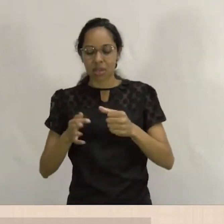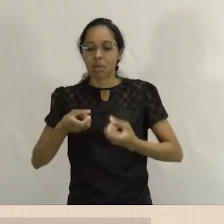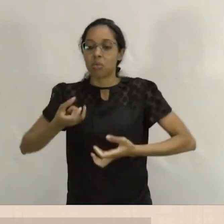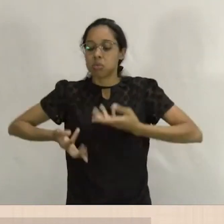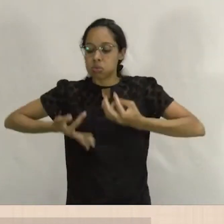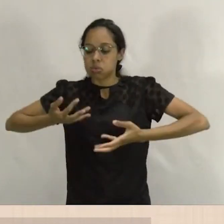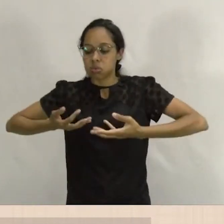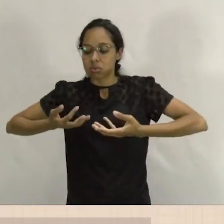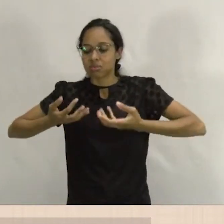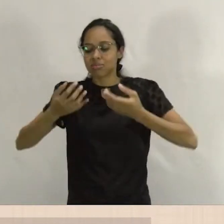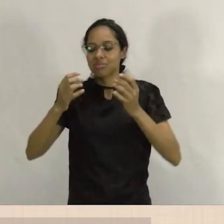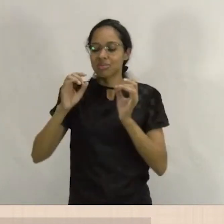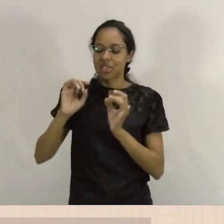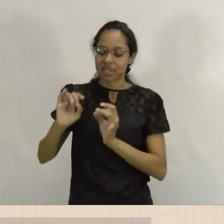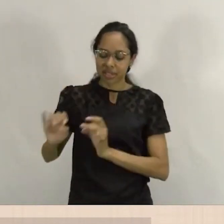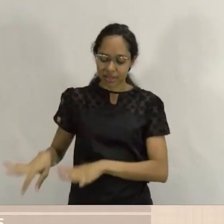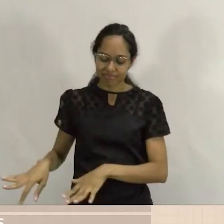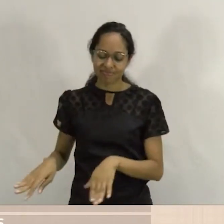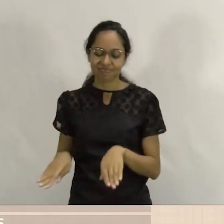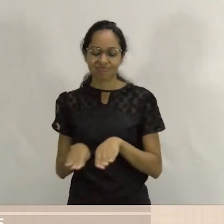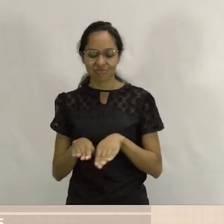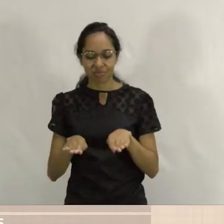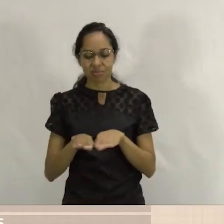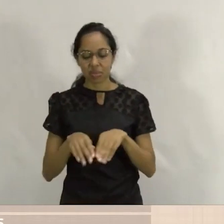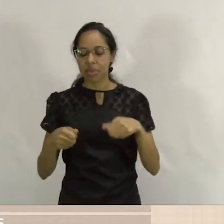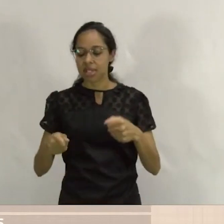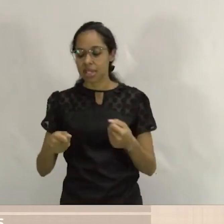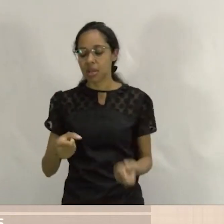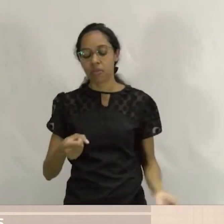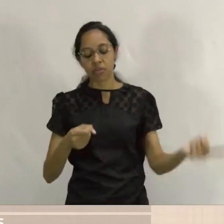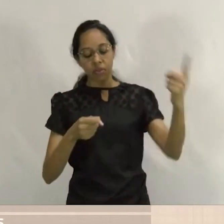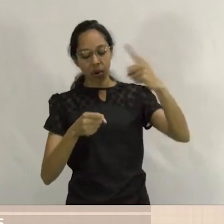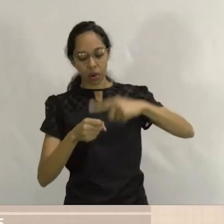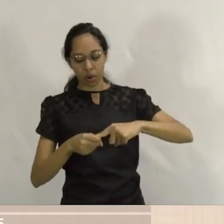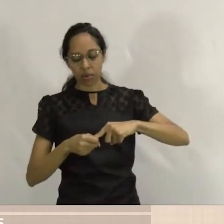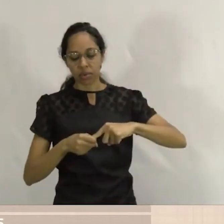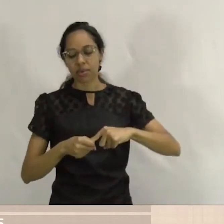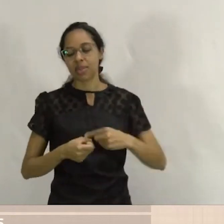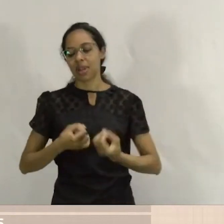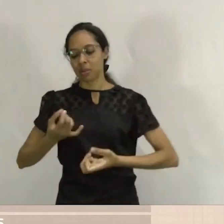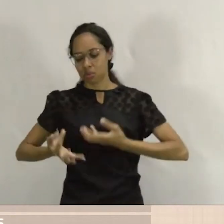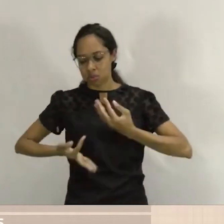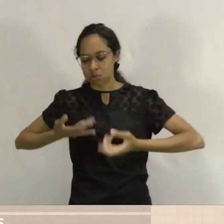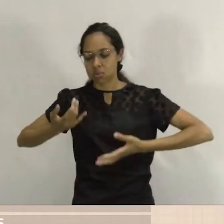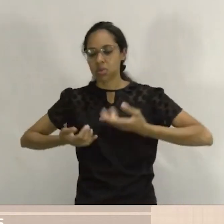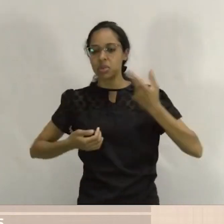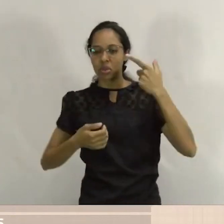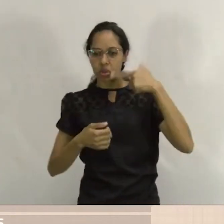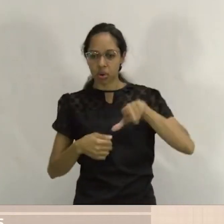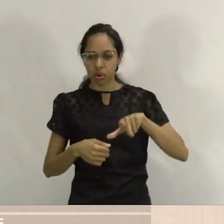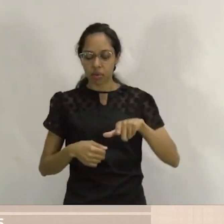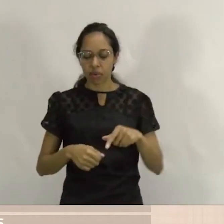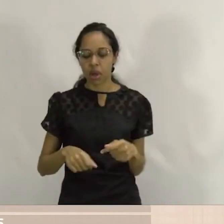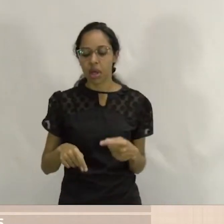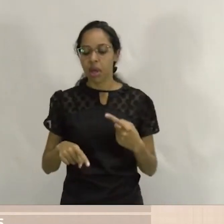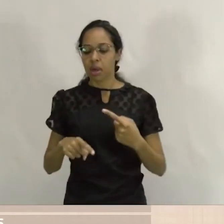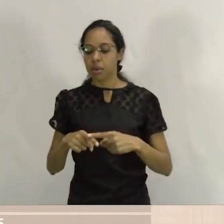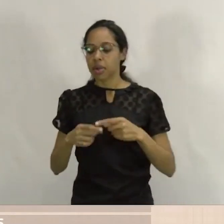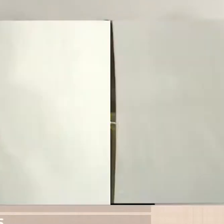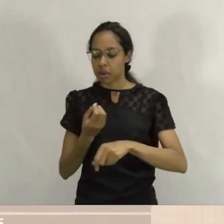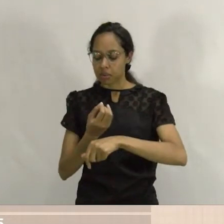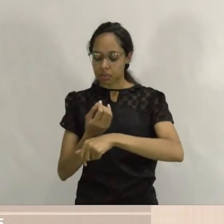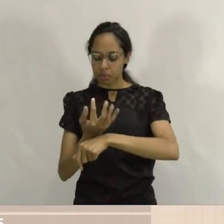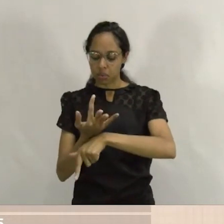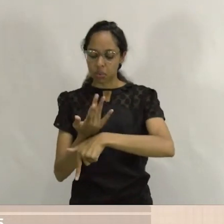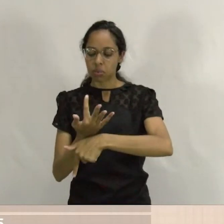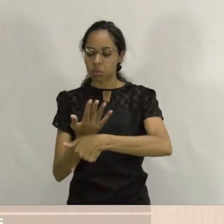prática das primeiras obras, e se não, venho a ti e moverei do teu lugar o teu candeeiro, caso